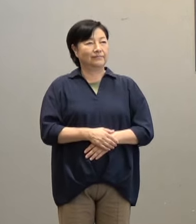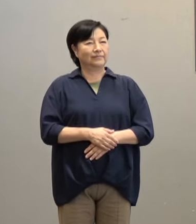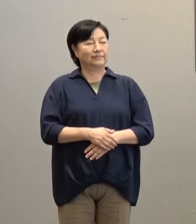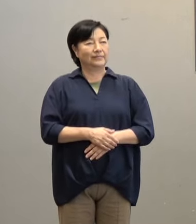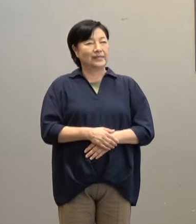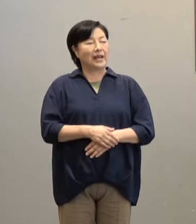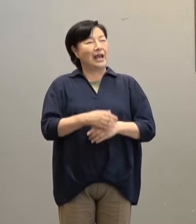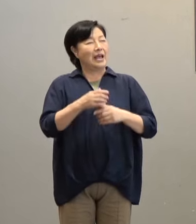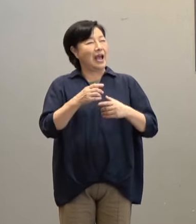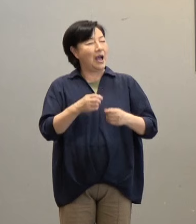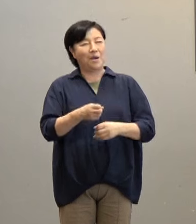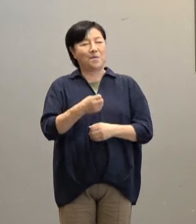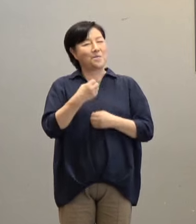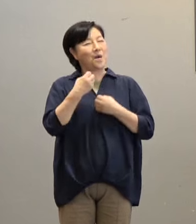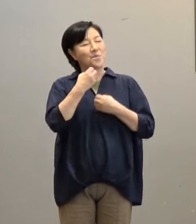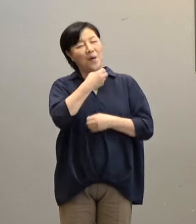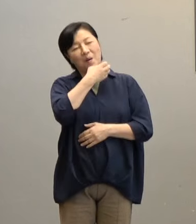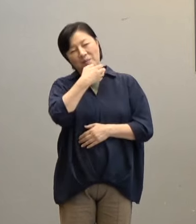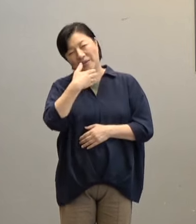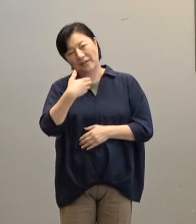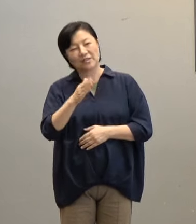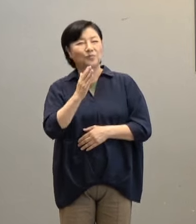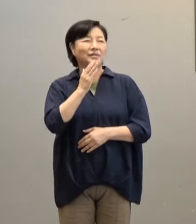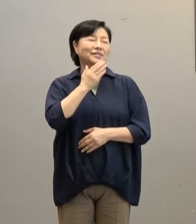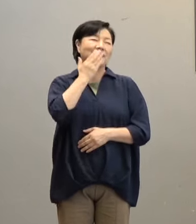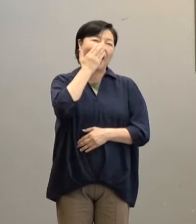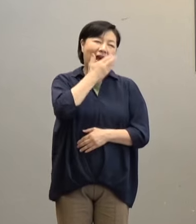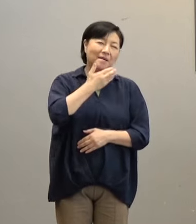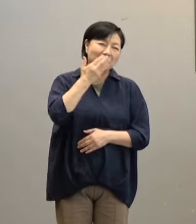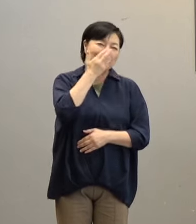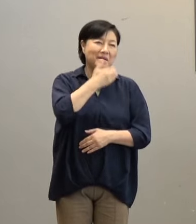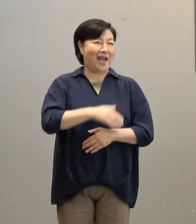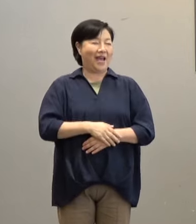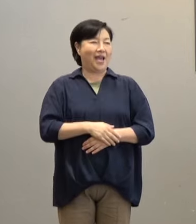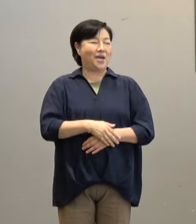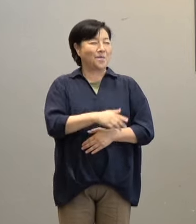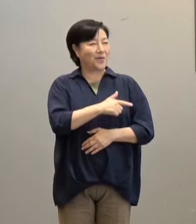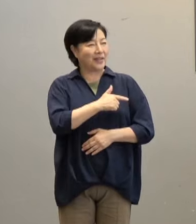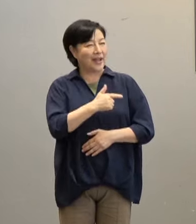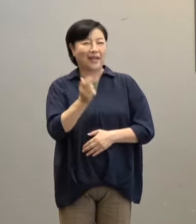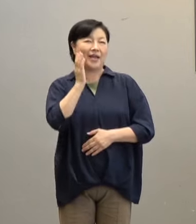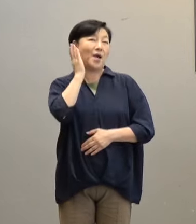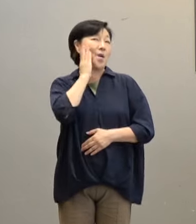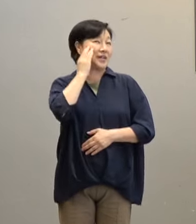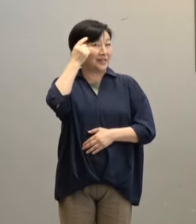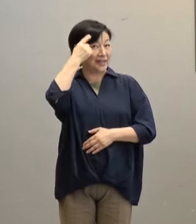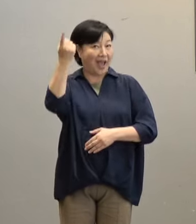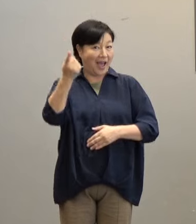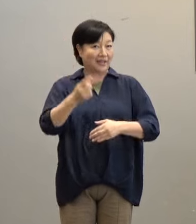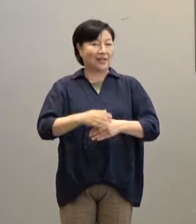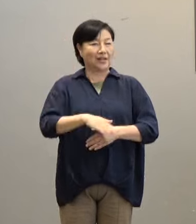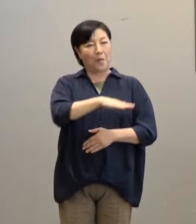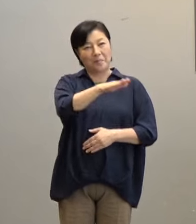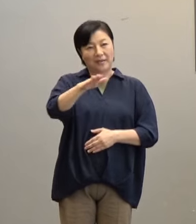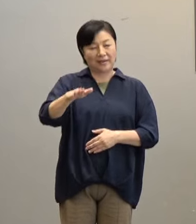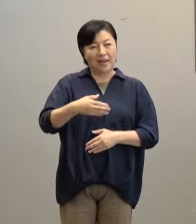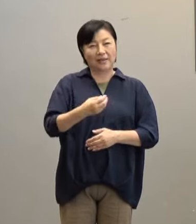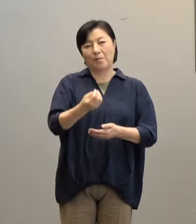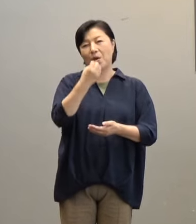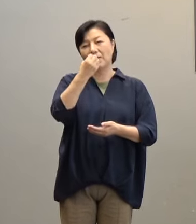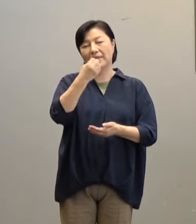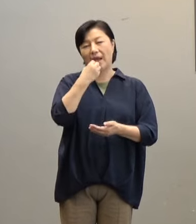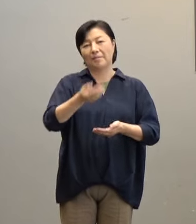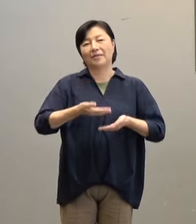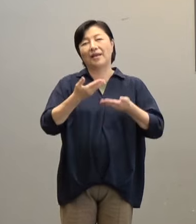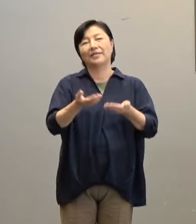うん、やっぱりみずみずしくて甘いですね。大変おいしい梨ですので、ぜひ多くの方々に食べ